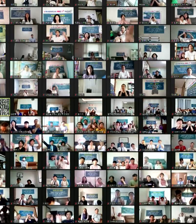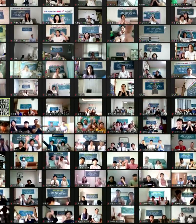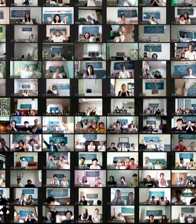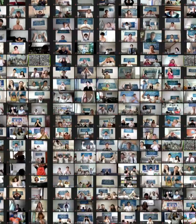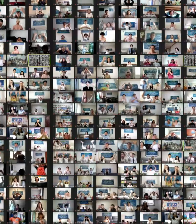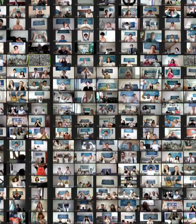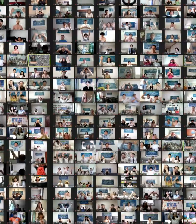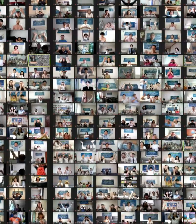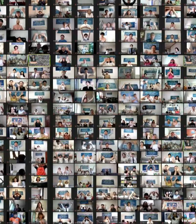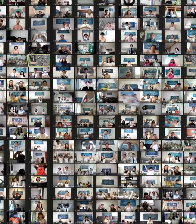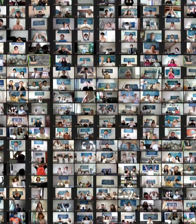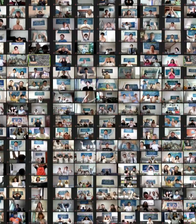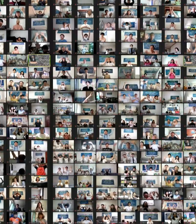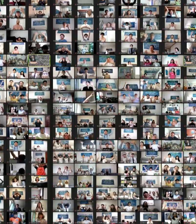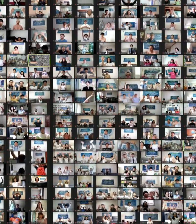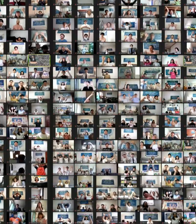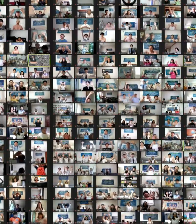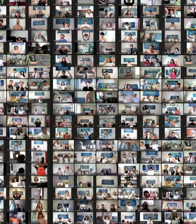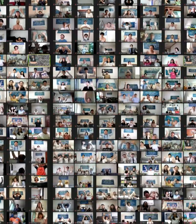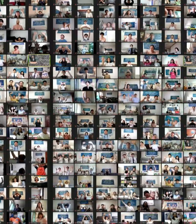흔들어 주시기 바랍니다.